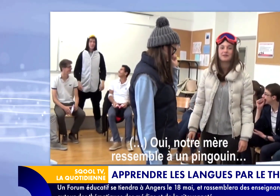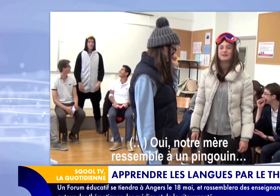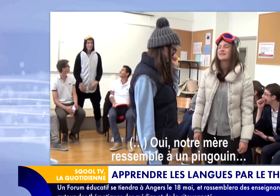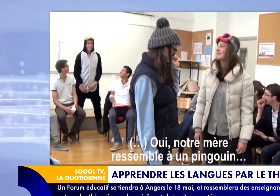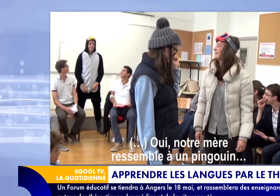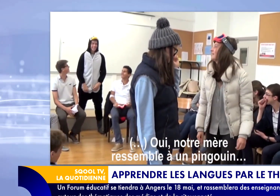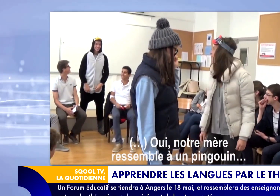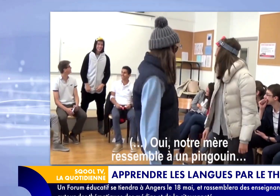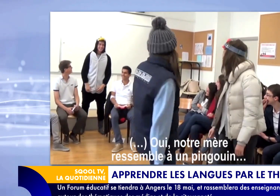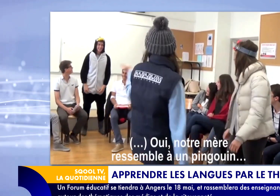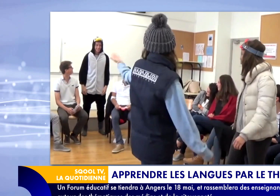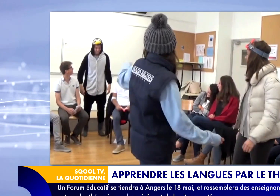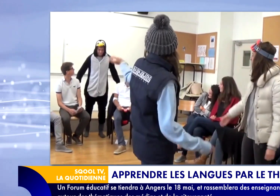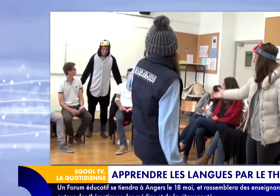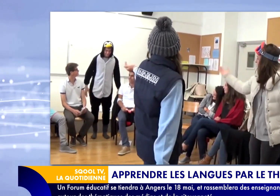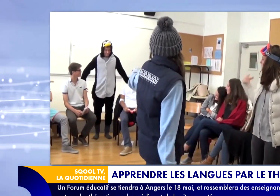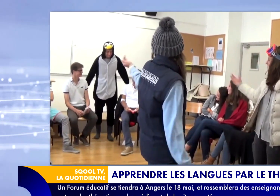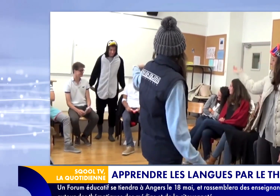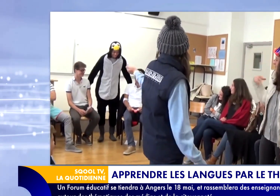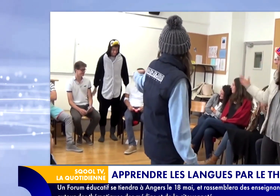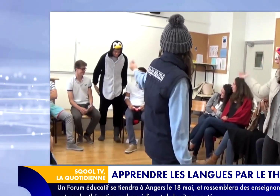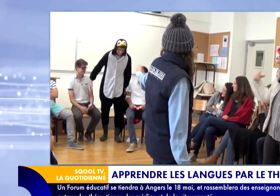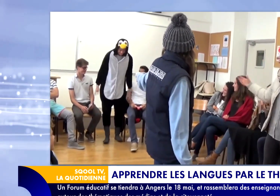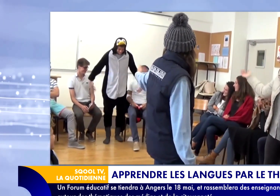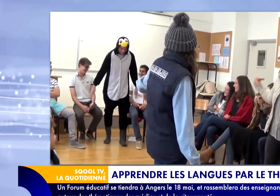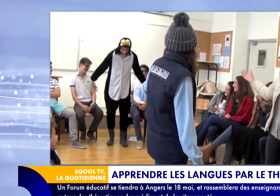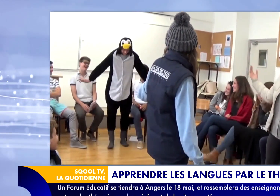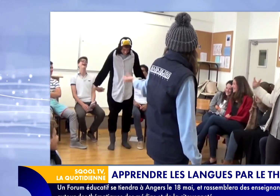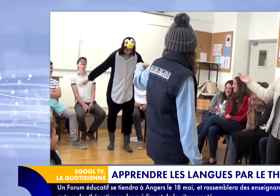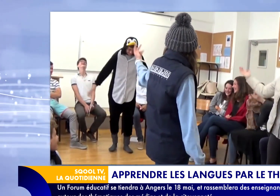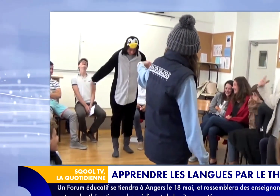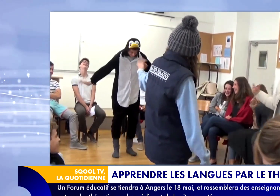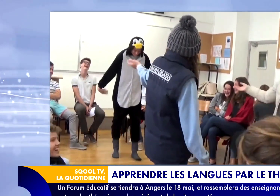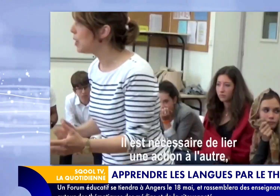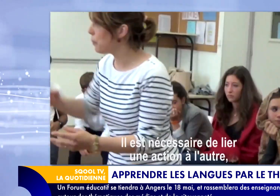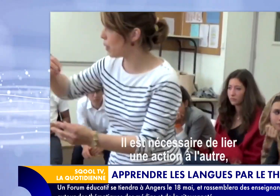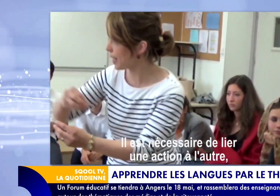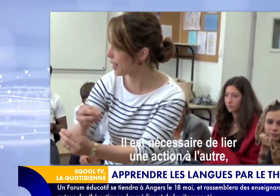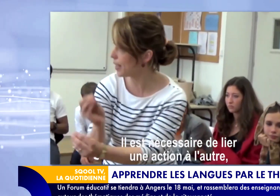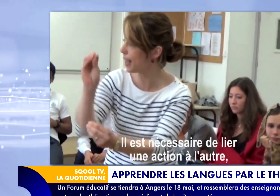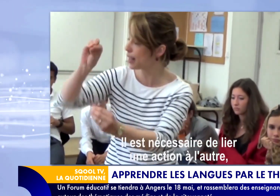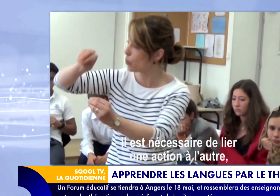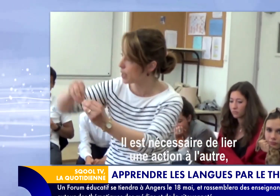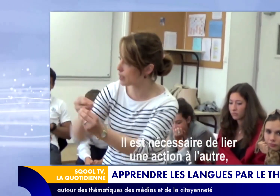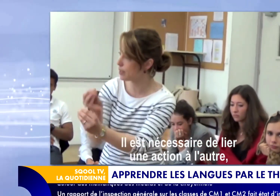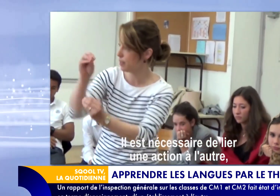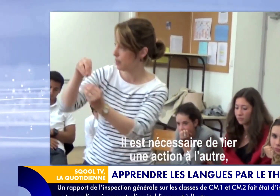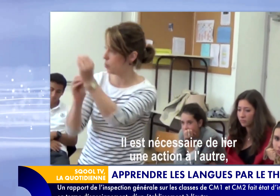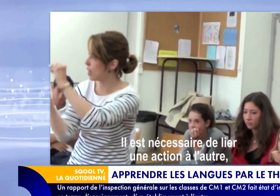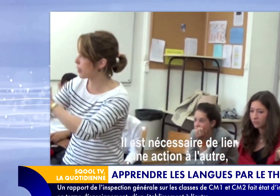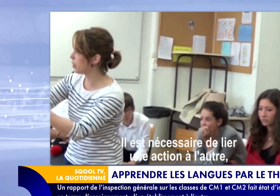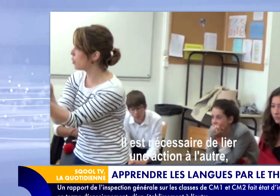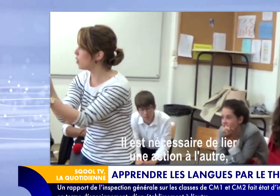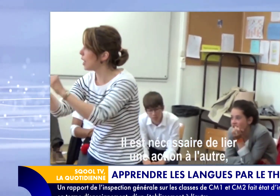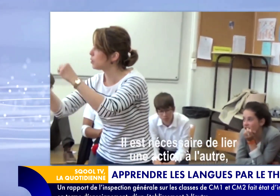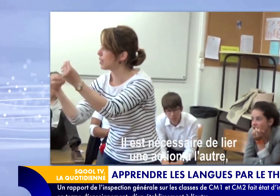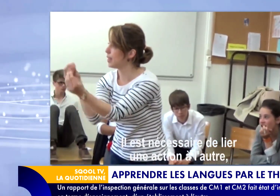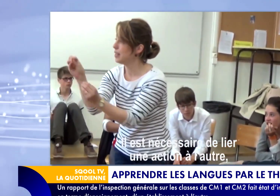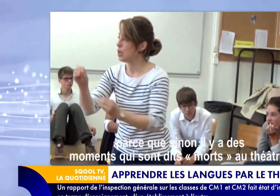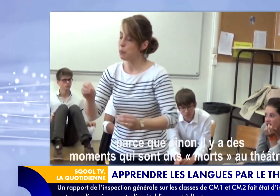pingüino con su atuendo. Venga, papá, no tengas miedo. Pero hay que unir una acción con la otra,